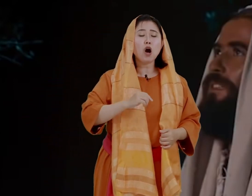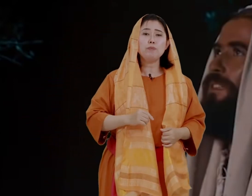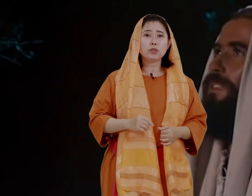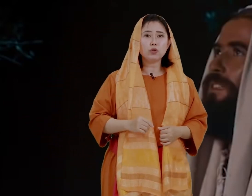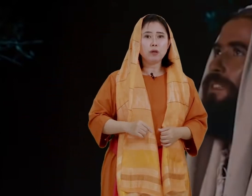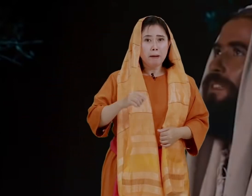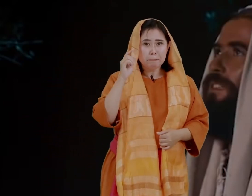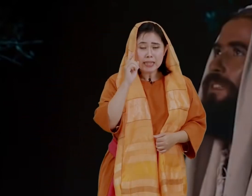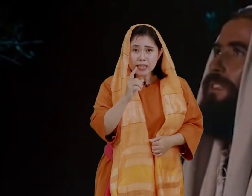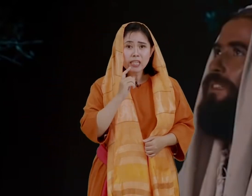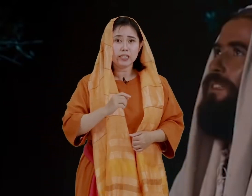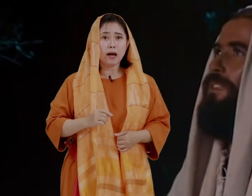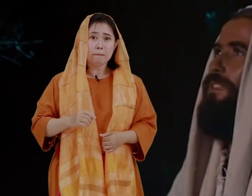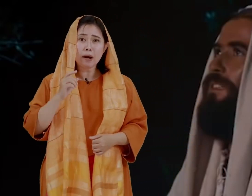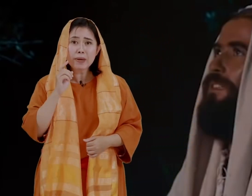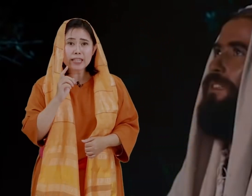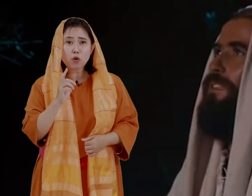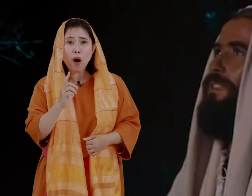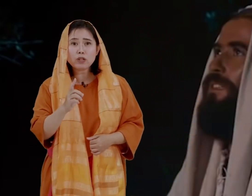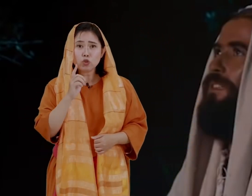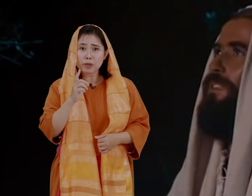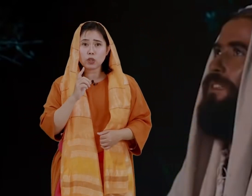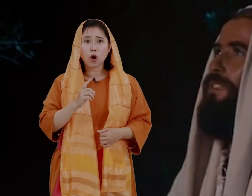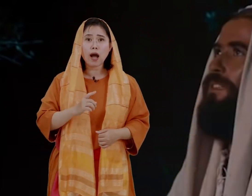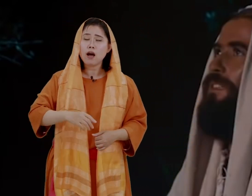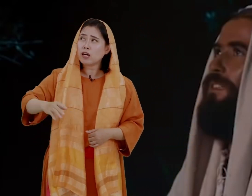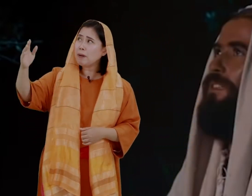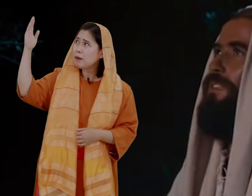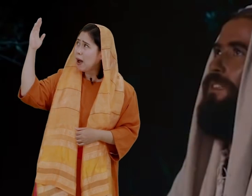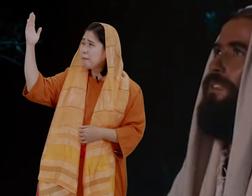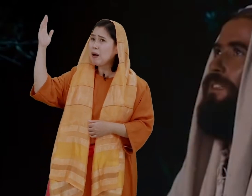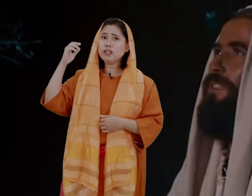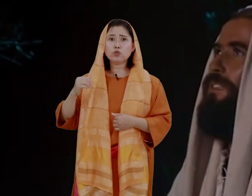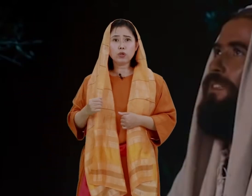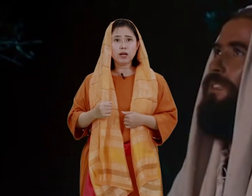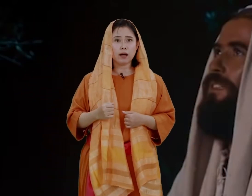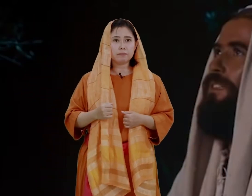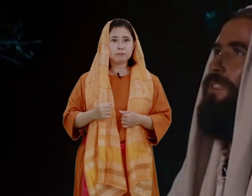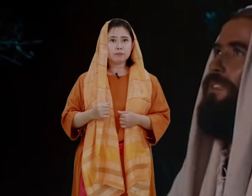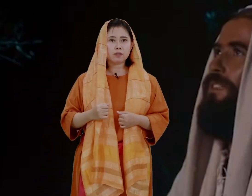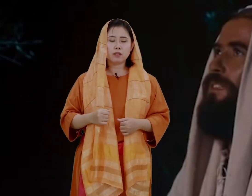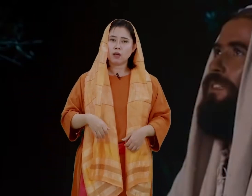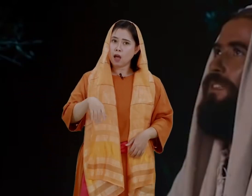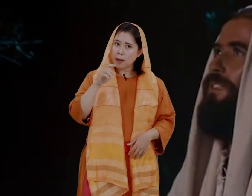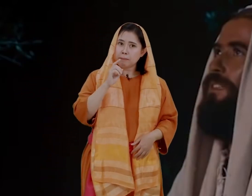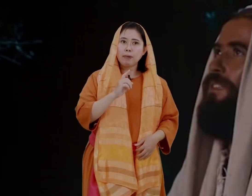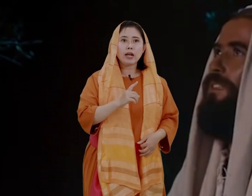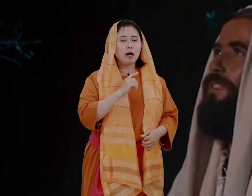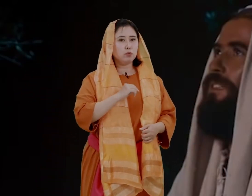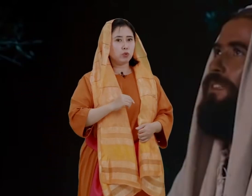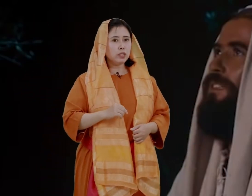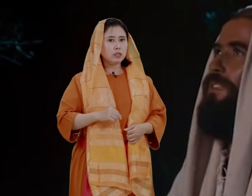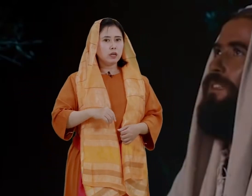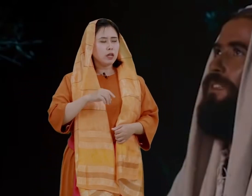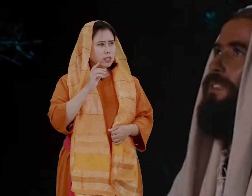Yesus tahu betul pentingnya memiliki waktu berdoa kepada Bapa di sorga.